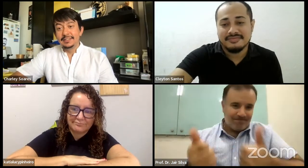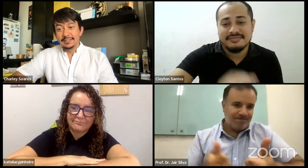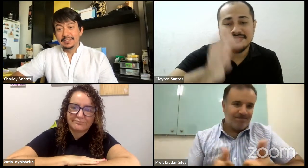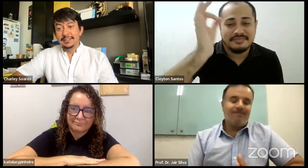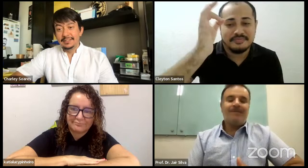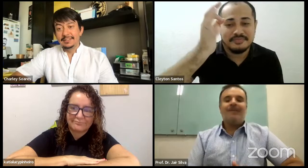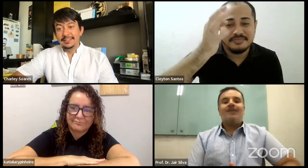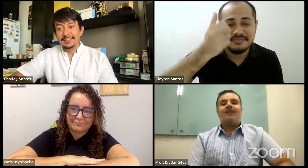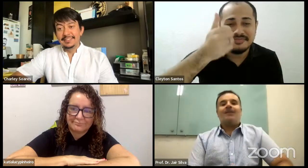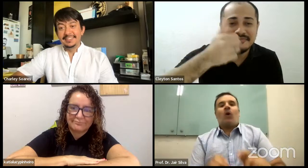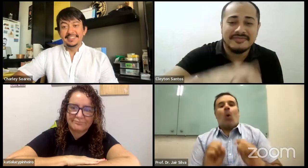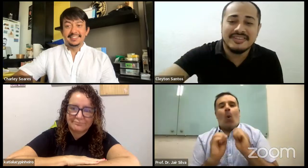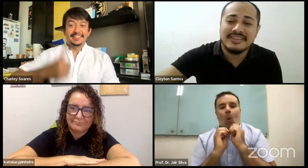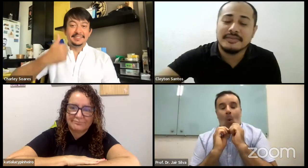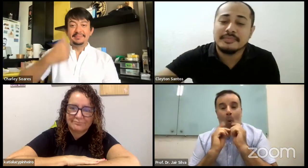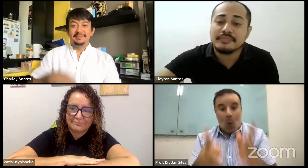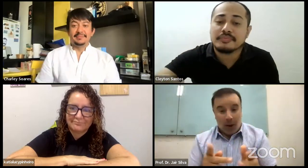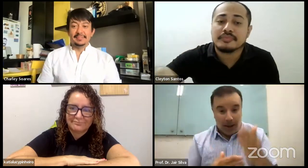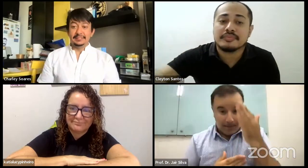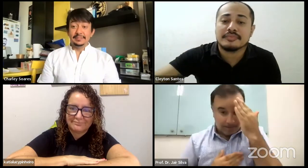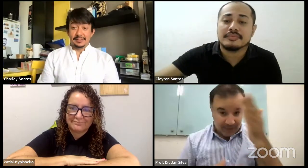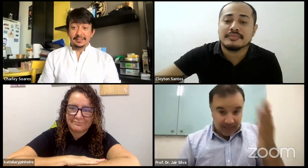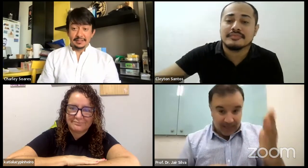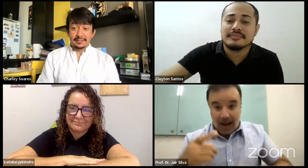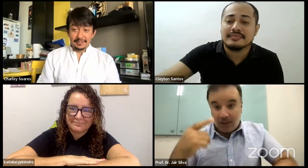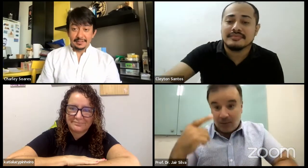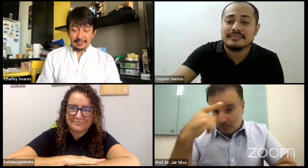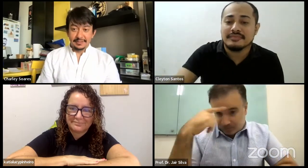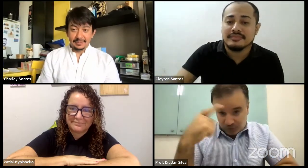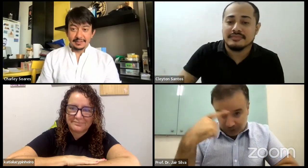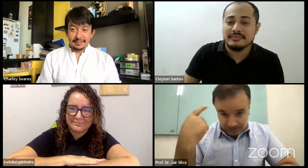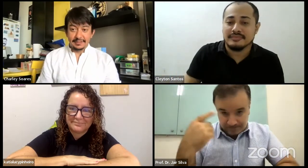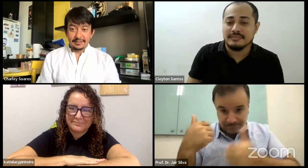isso, como formalidade e informalidade. Só queria pontuar isso.